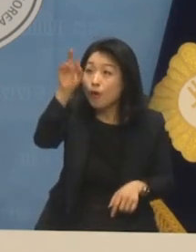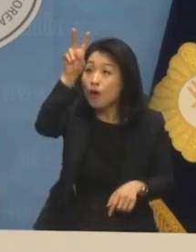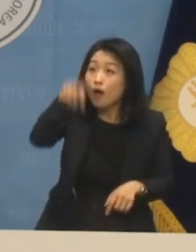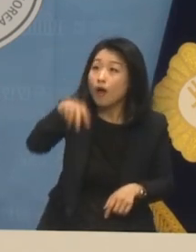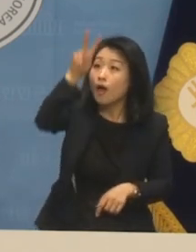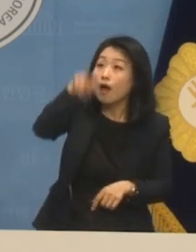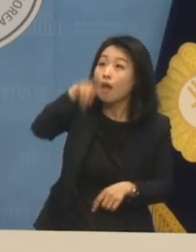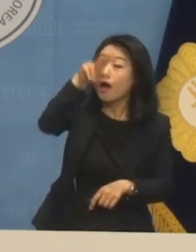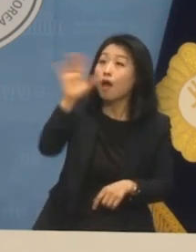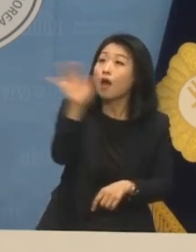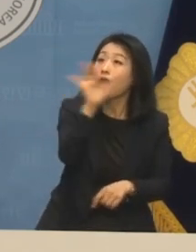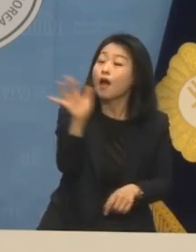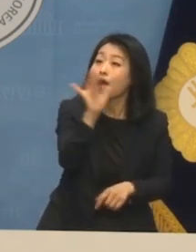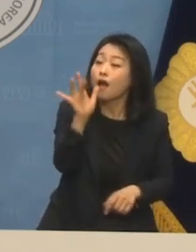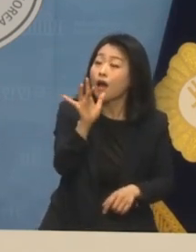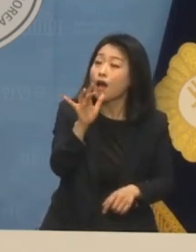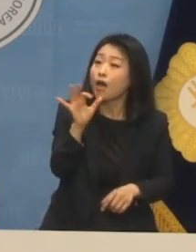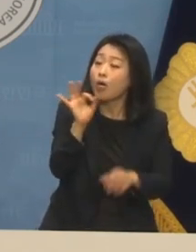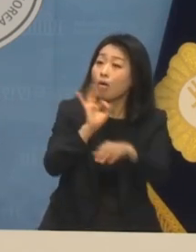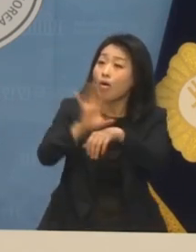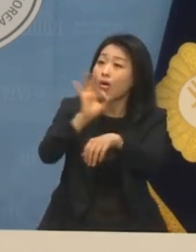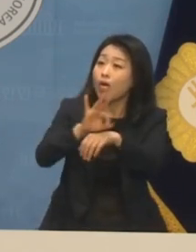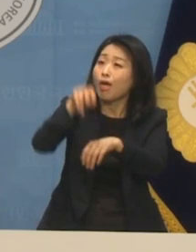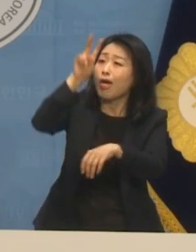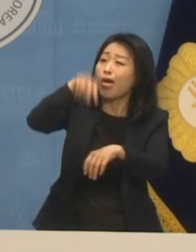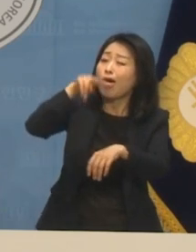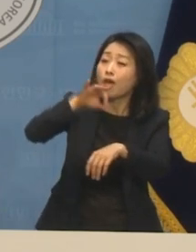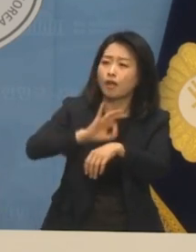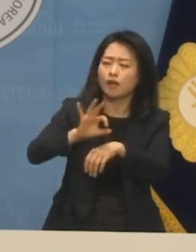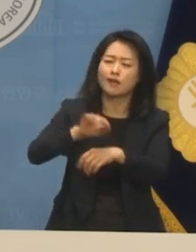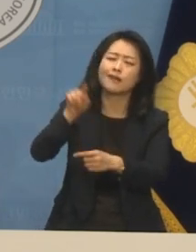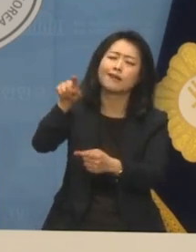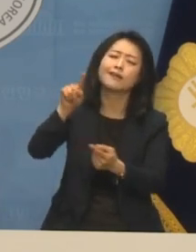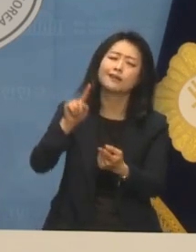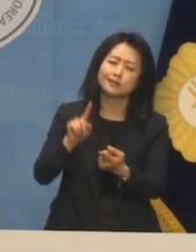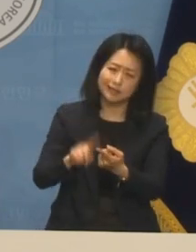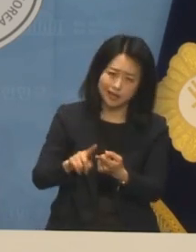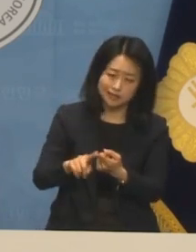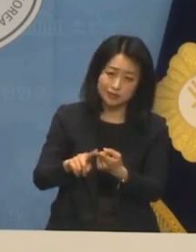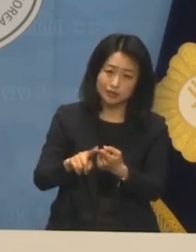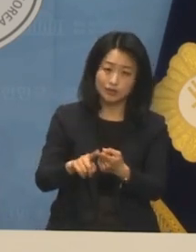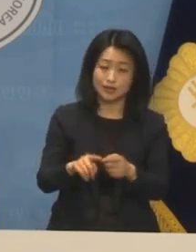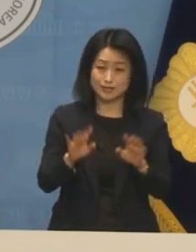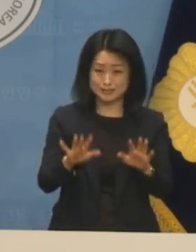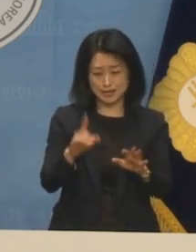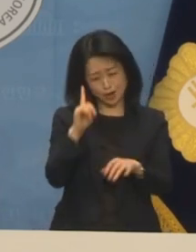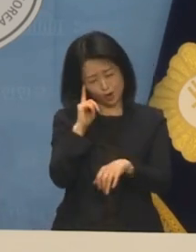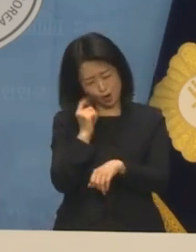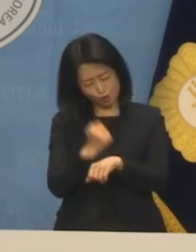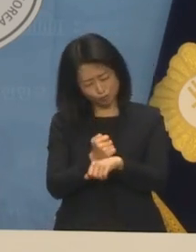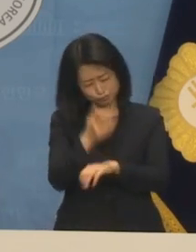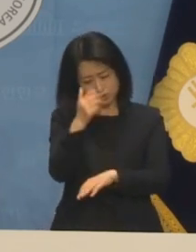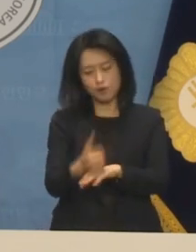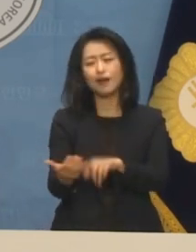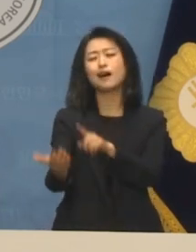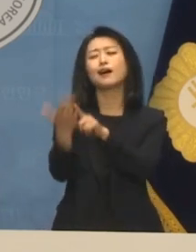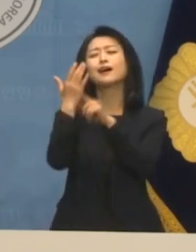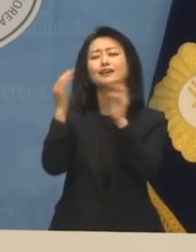정신없이 화면을 넘기면서 대충 훑어보는 경우가 많다는 사실을 54개 연구 결과로 보여주고